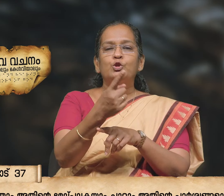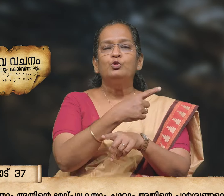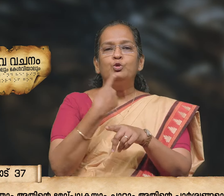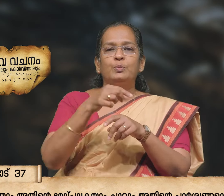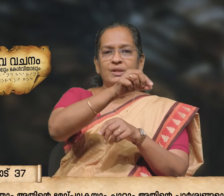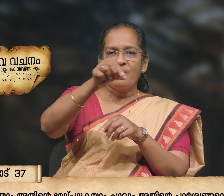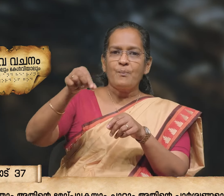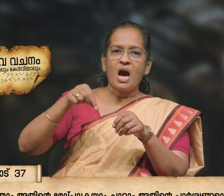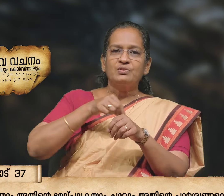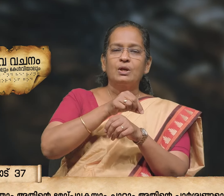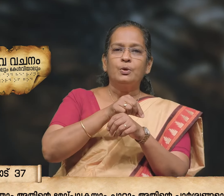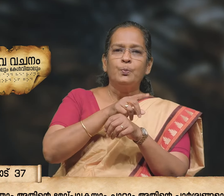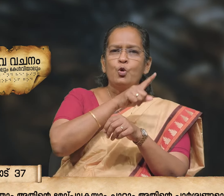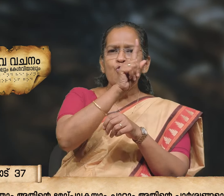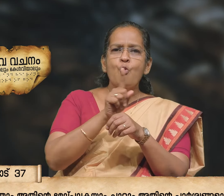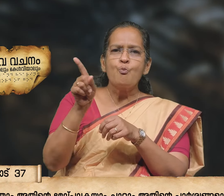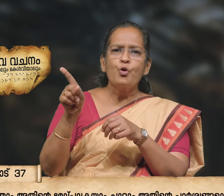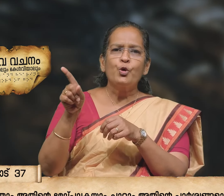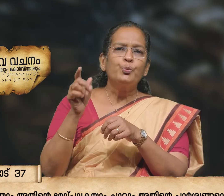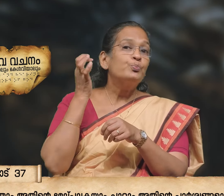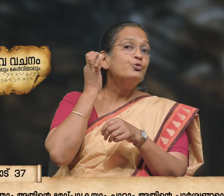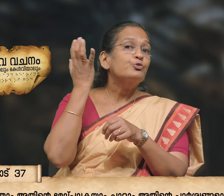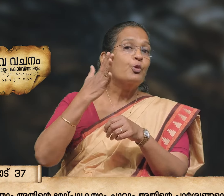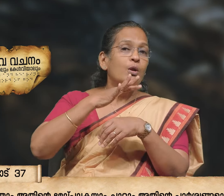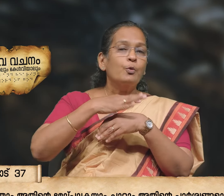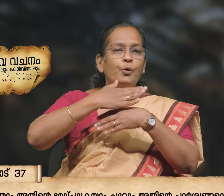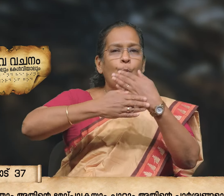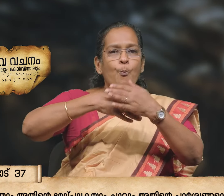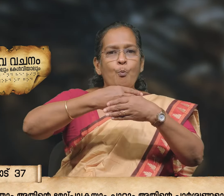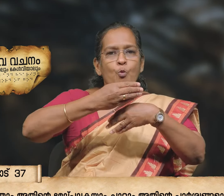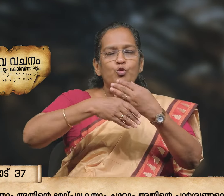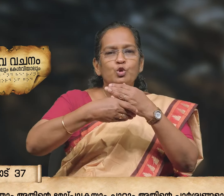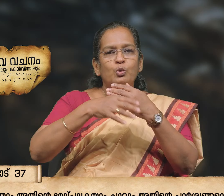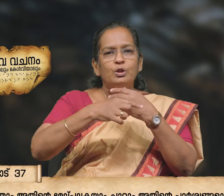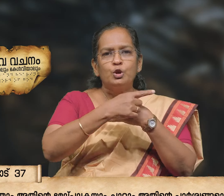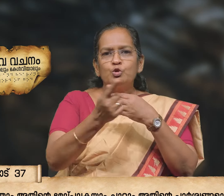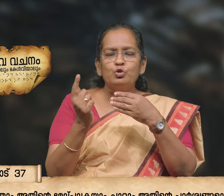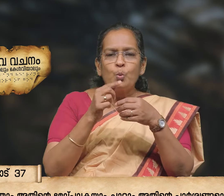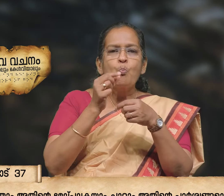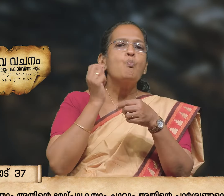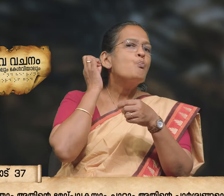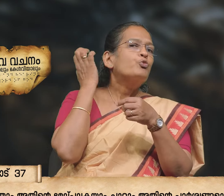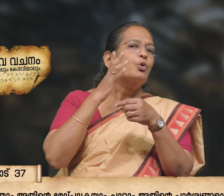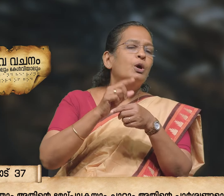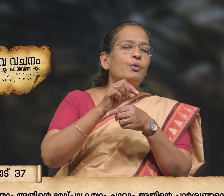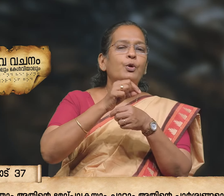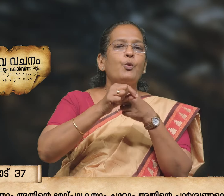അതിൻ്റെ പാർശ്വങ്ങളും കൊമ്പുകളും തങ്കം കൊണ്ട് പൊതിഞ്ഞു. അതിനു ചുറ്റും പൊന്നുകൊണ്ടൊരു വക്കുണ്ടാക്കി.